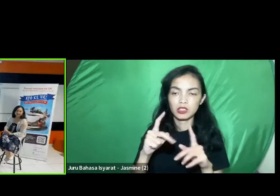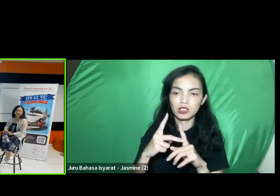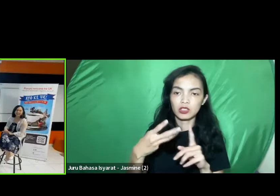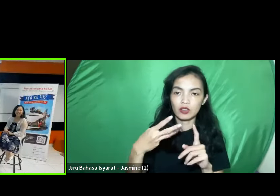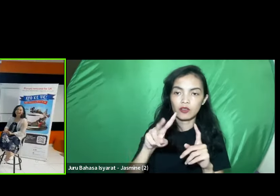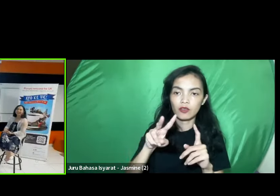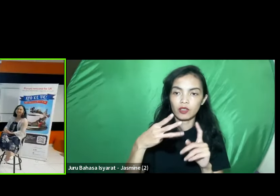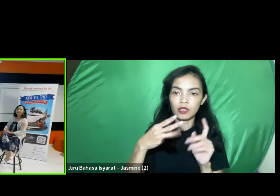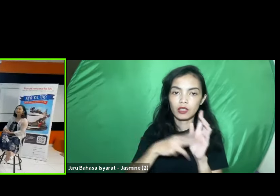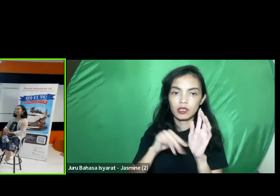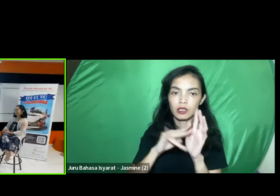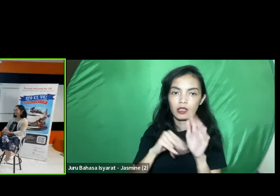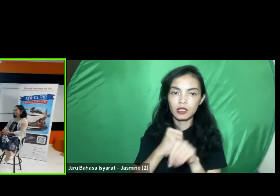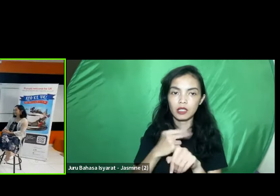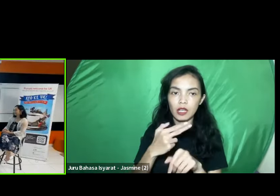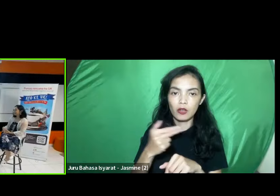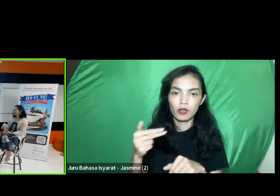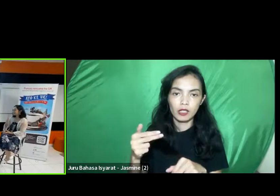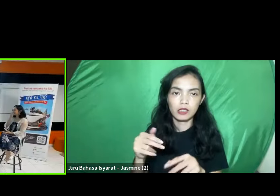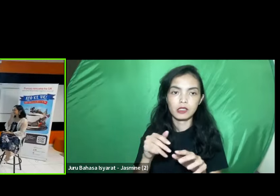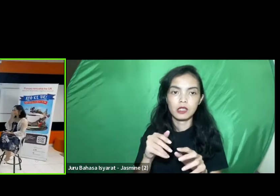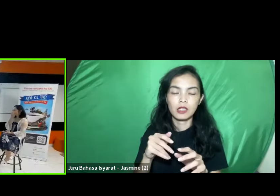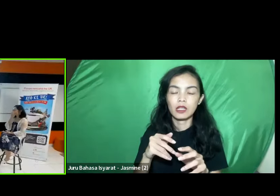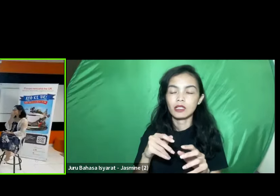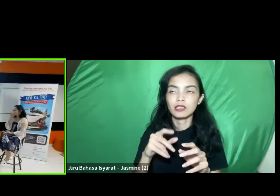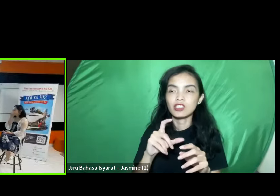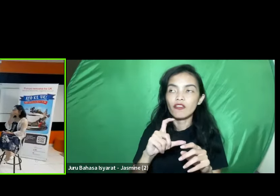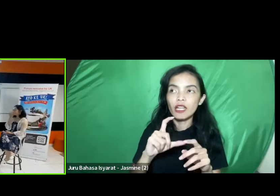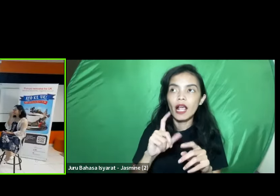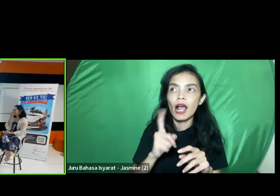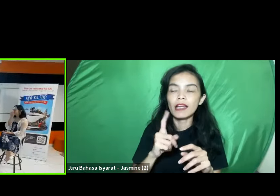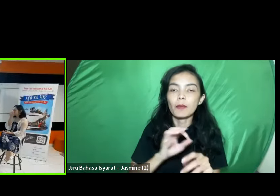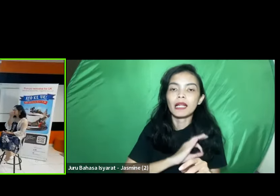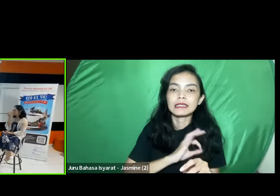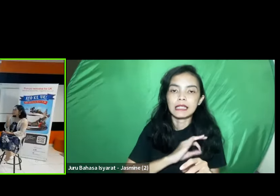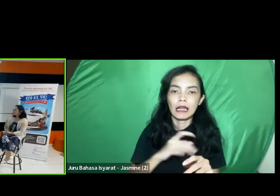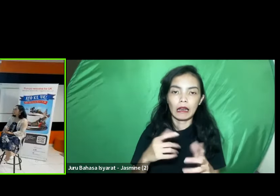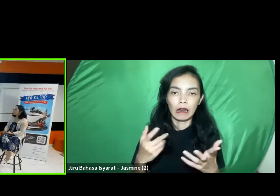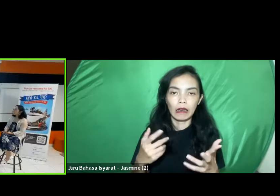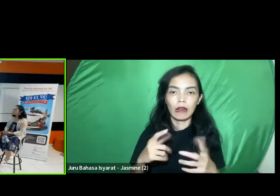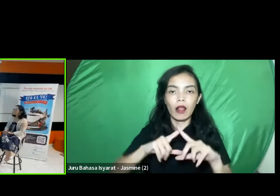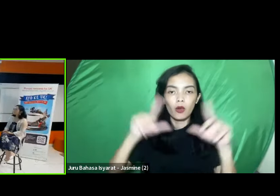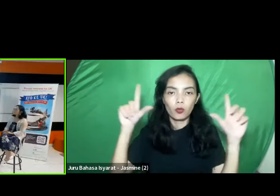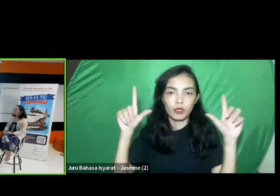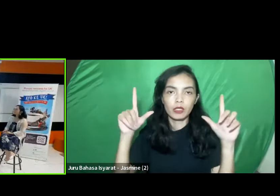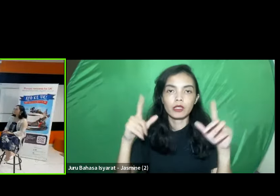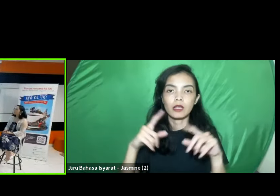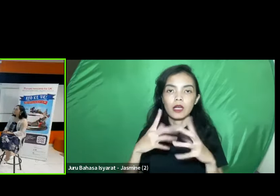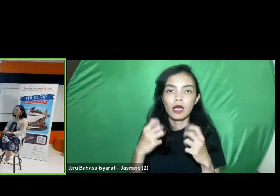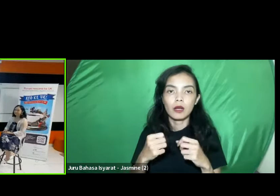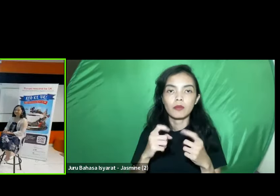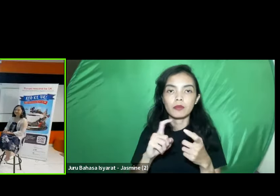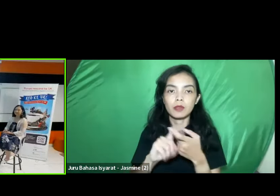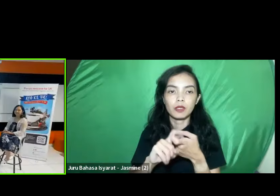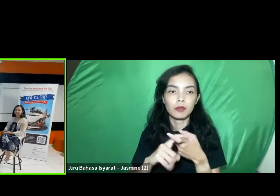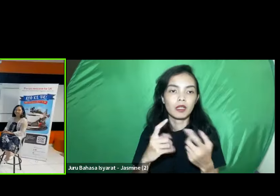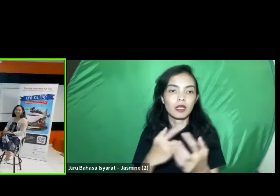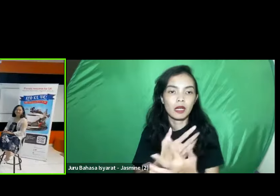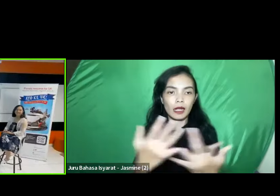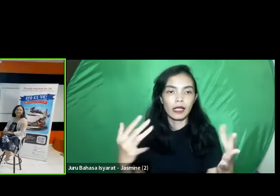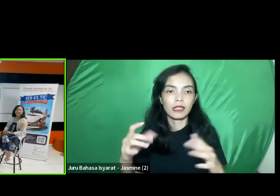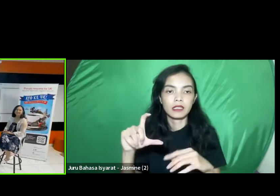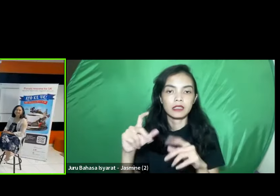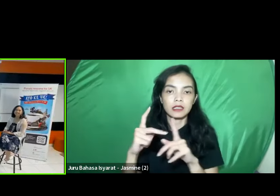kita presiden alumni ya jadi mudah-mudahan teman-teman termasuk nanti rakyat ee nih ya cipening ya